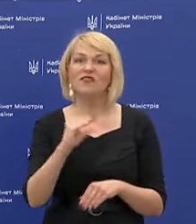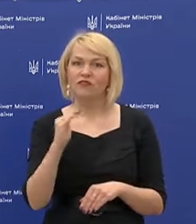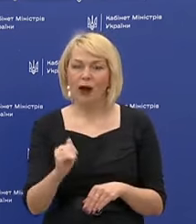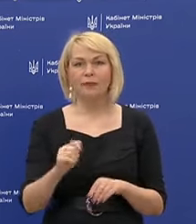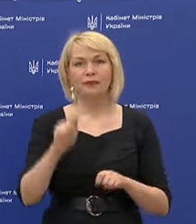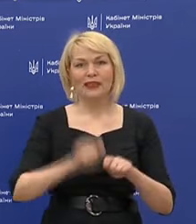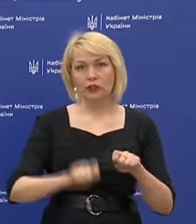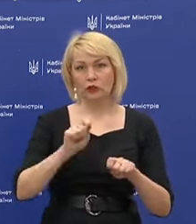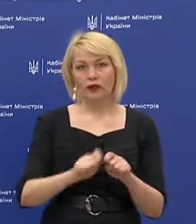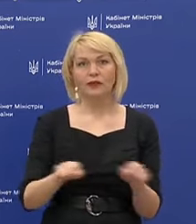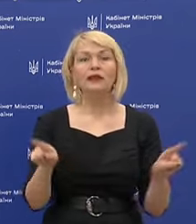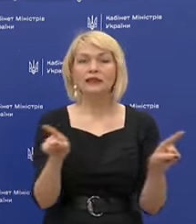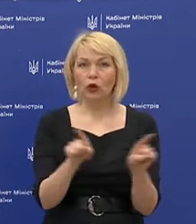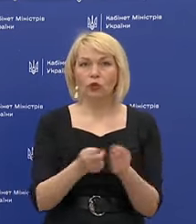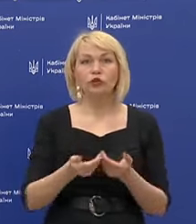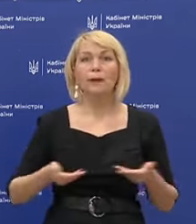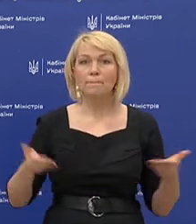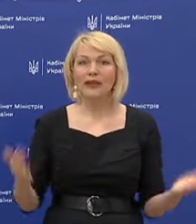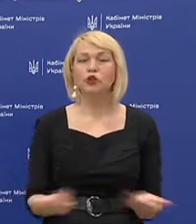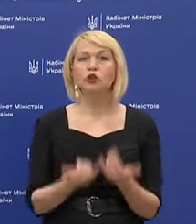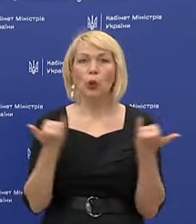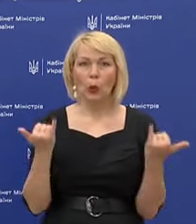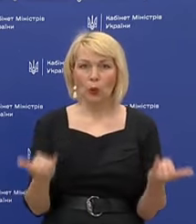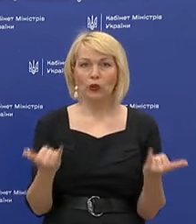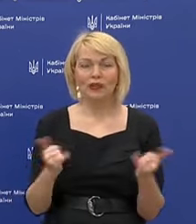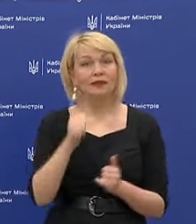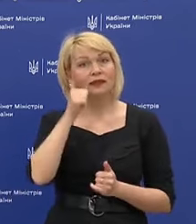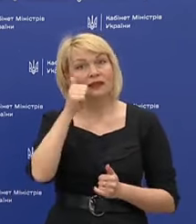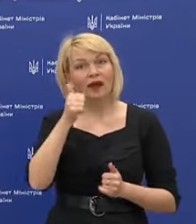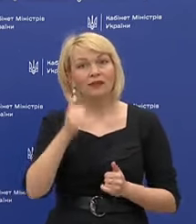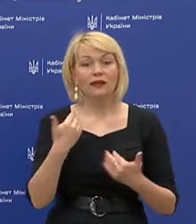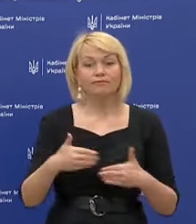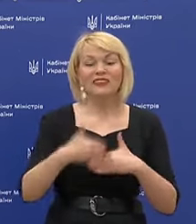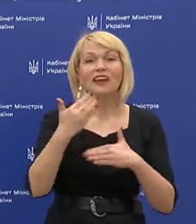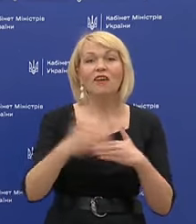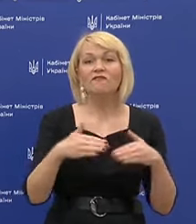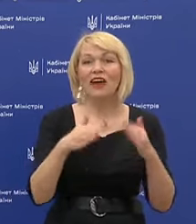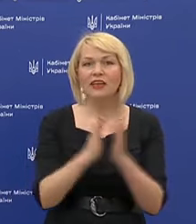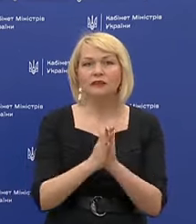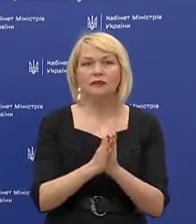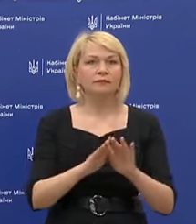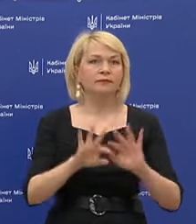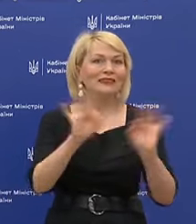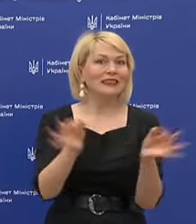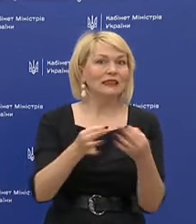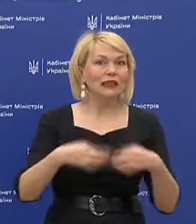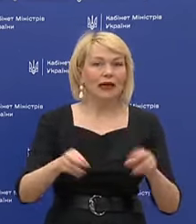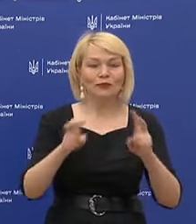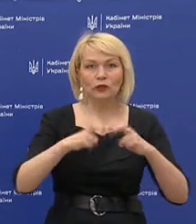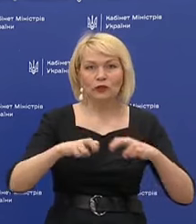ІФА-тестування. Також ми сьогодні, завтра вже завершимо дизайн дослідження спільно